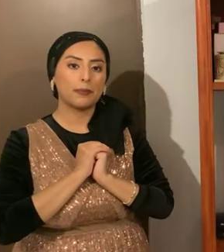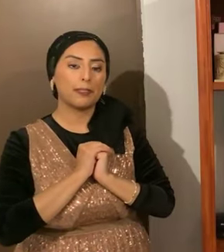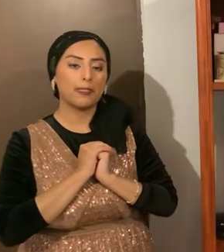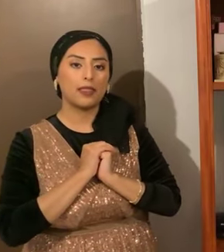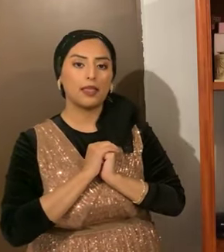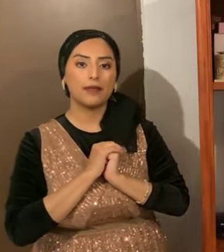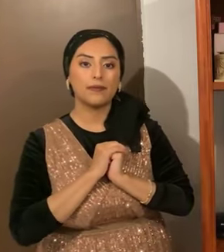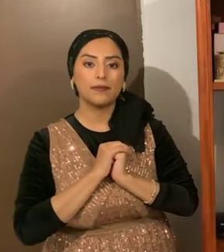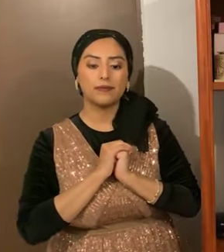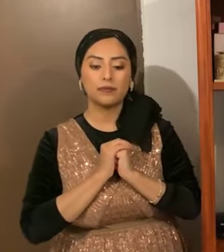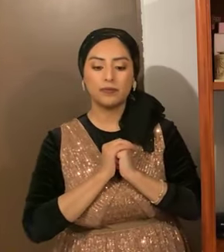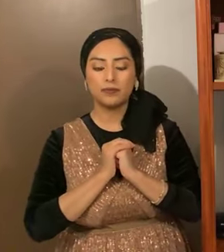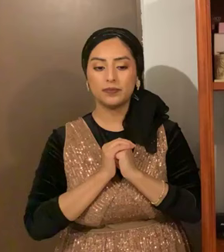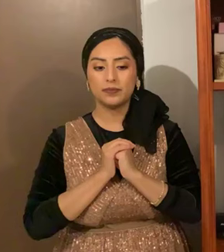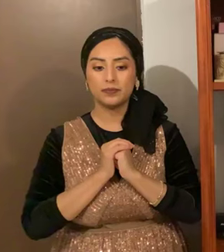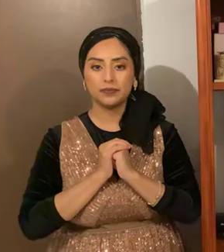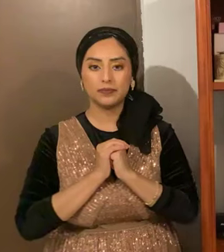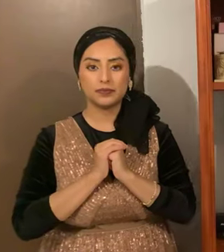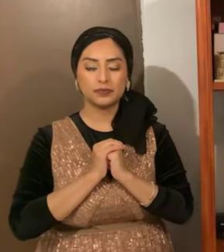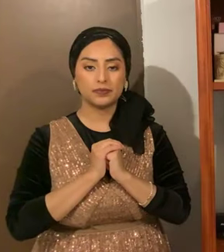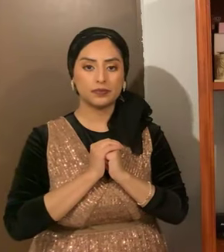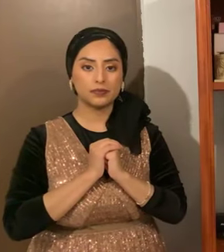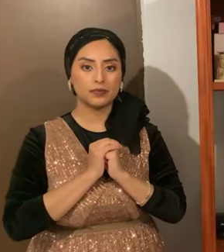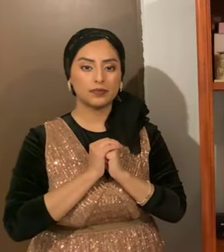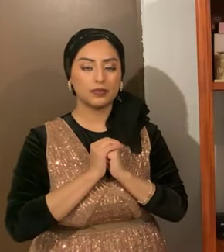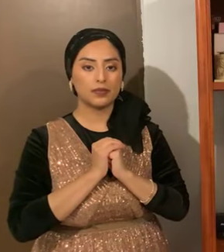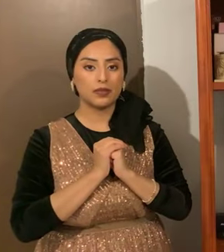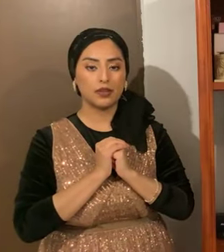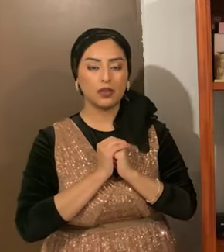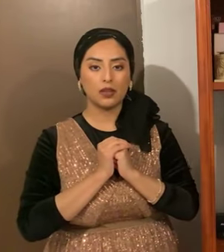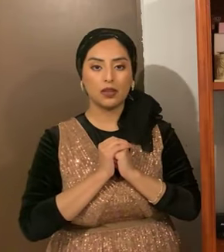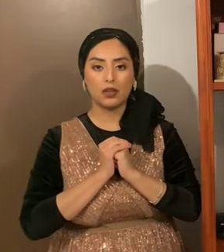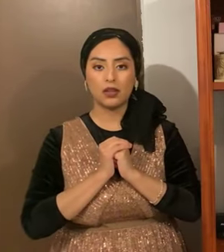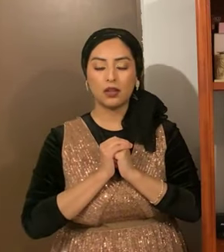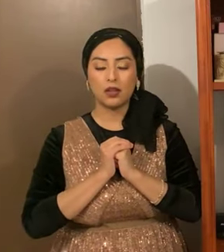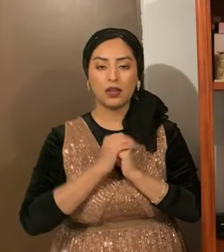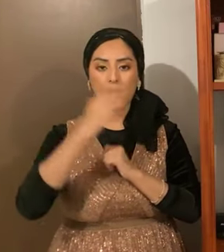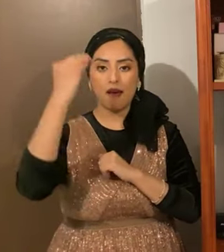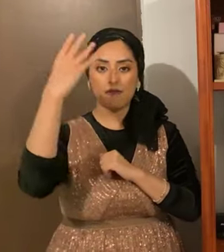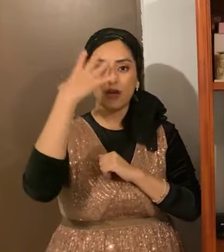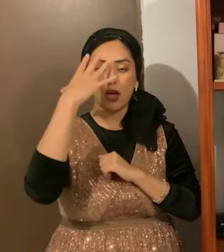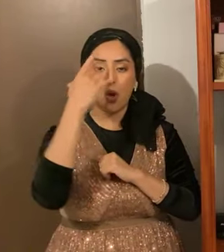Y hubo el de Sol, hubo uno que fue anillo de fuego,